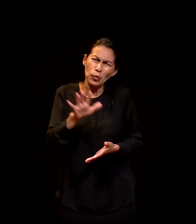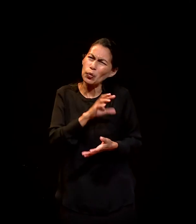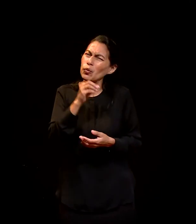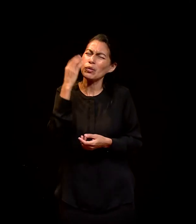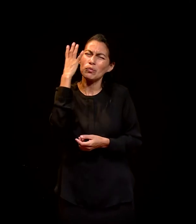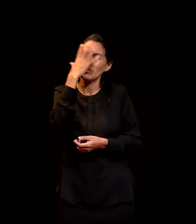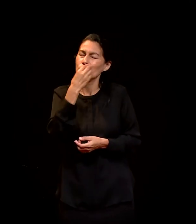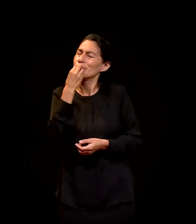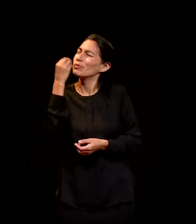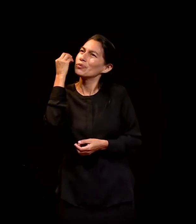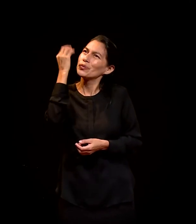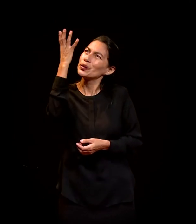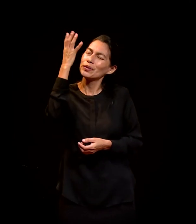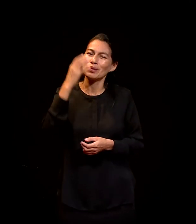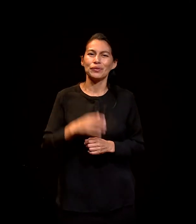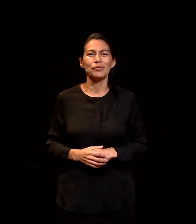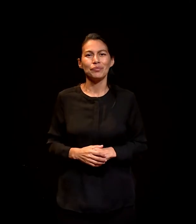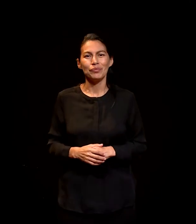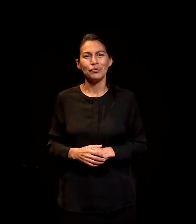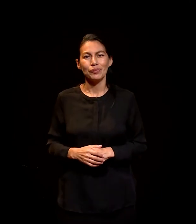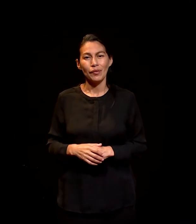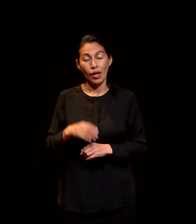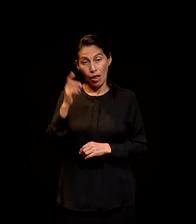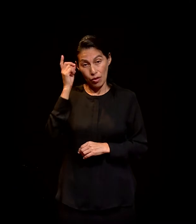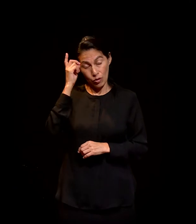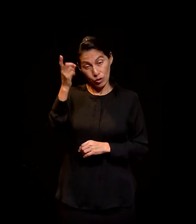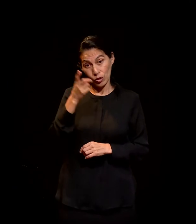un día más